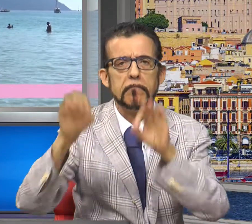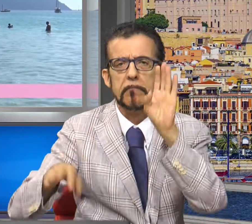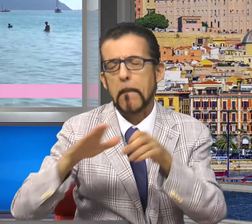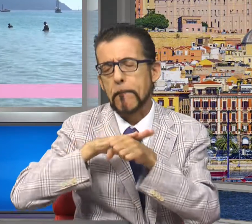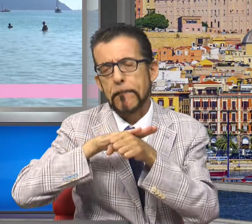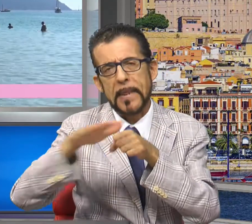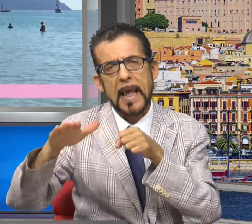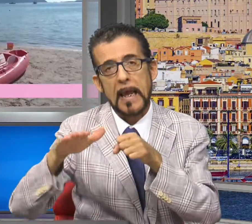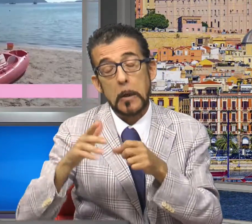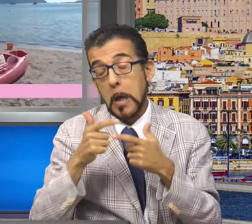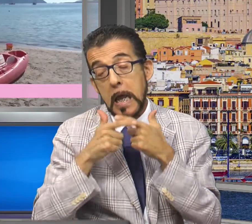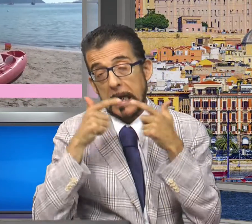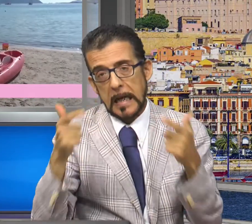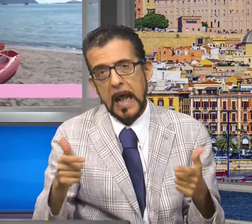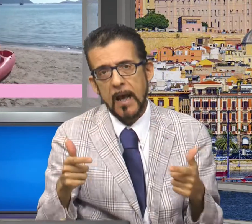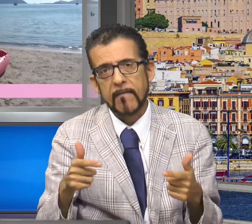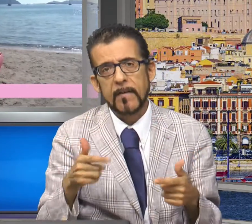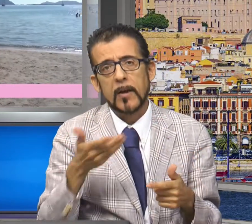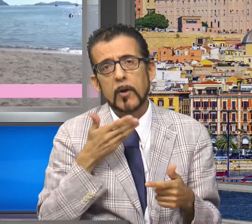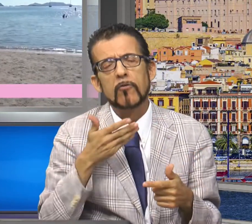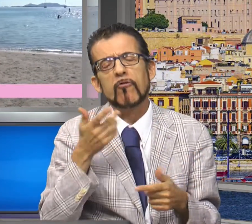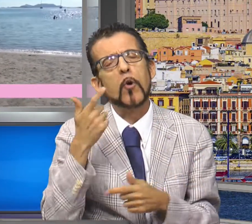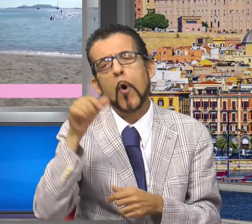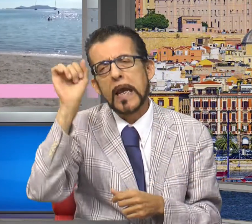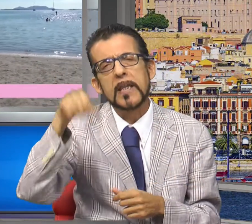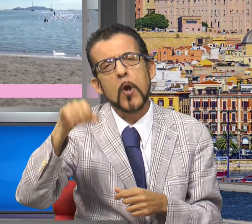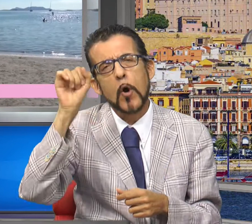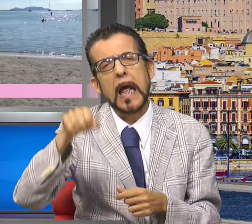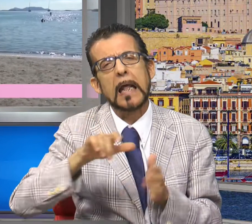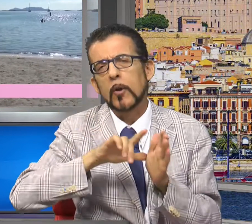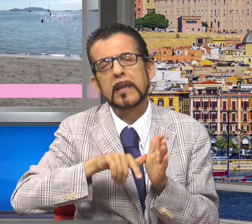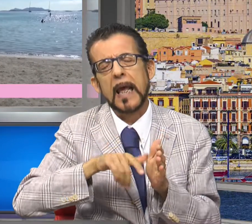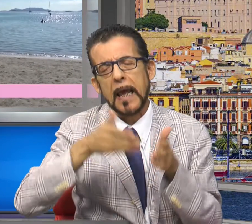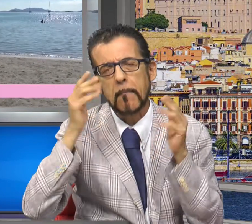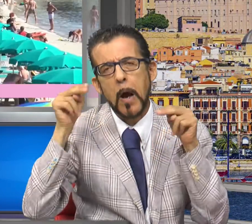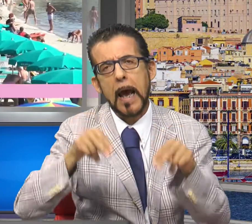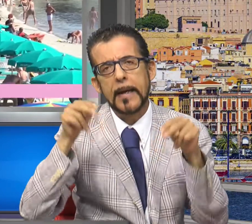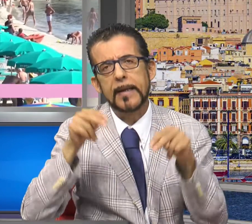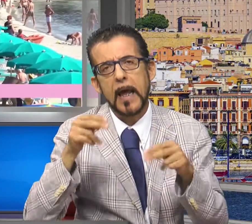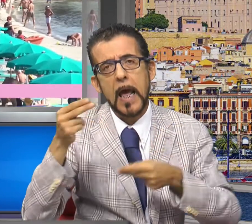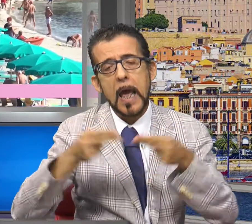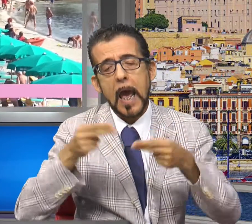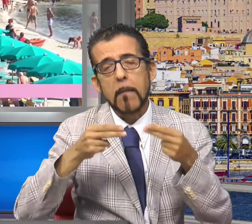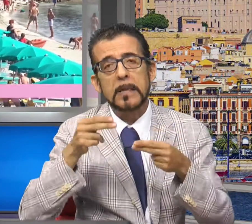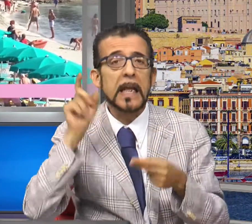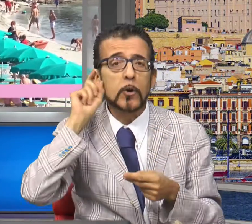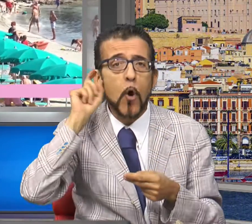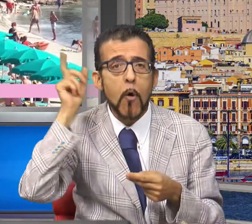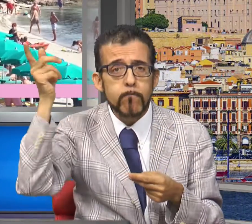gravità, sia perché lo abbiamo ignorato per troppo tempo. Per questo l'amministrazione comunale di Olbia intende perseguire la diffusione di